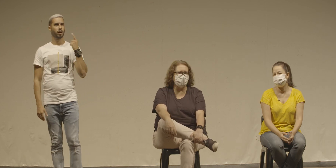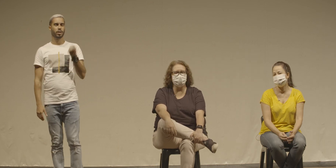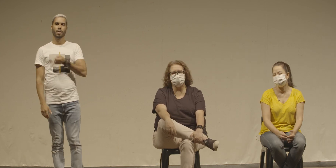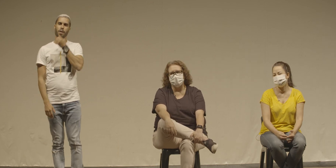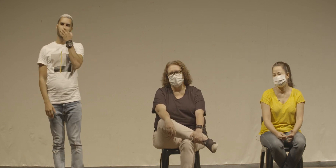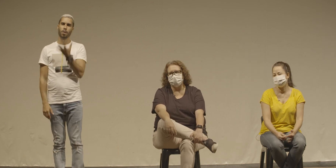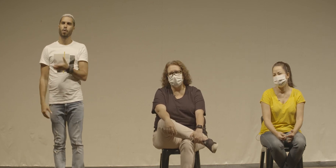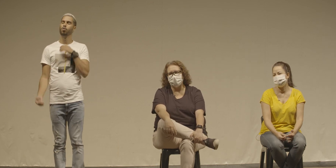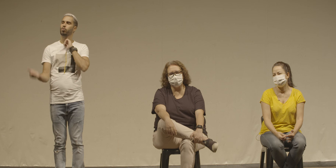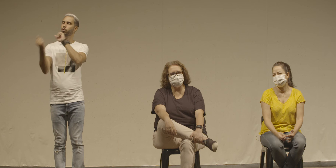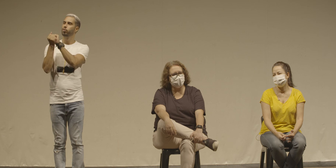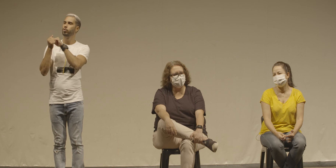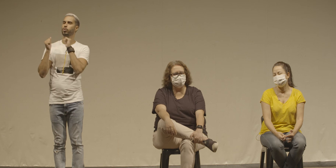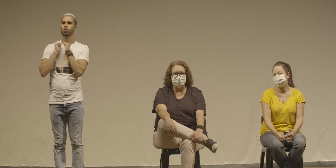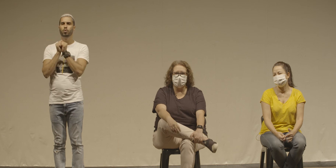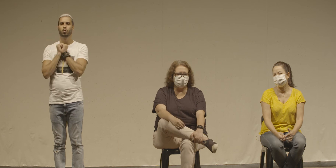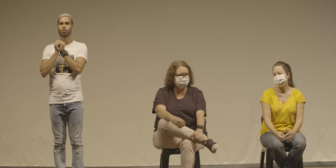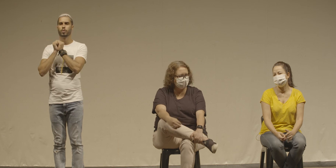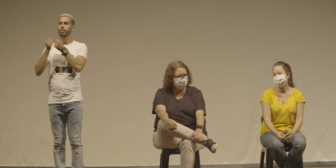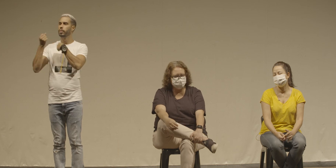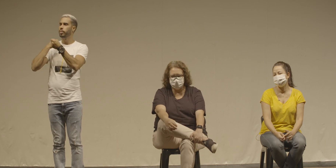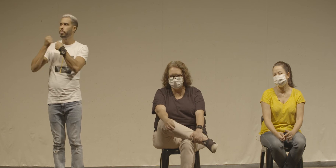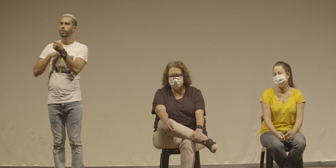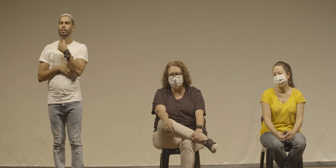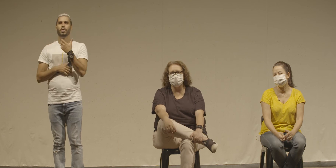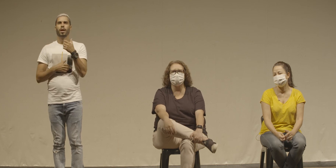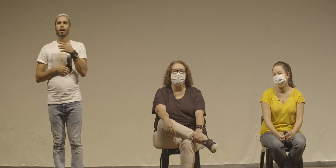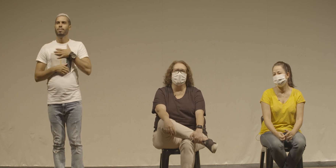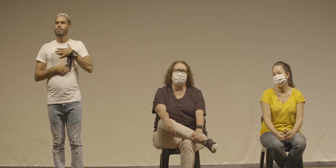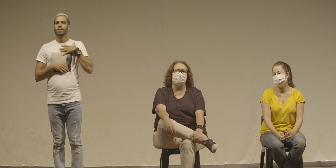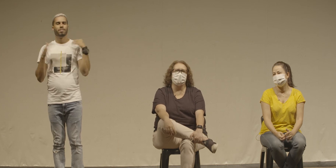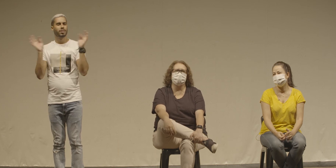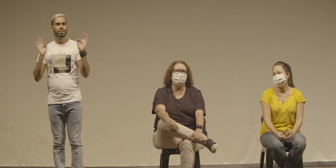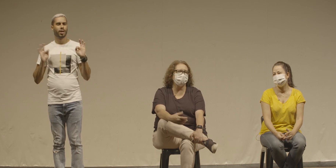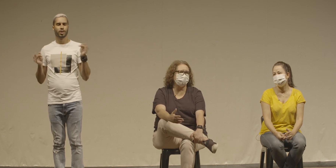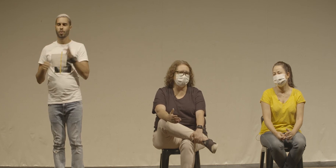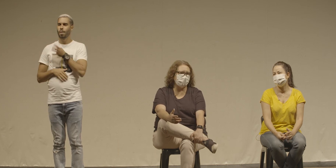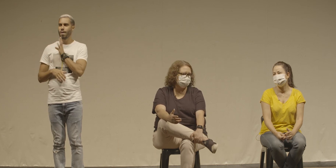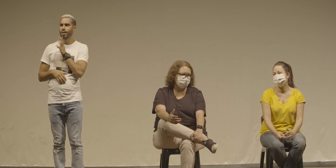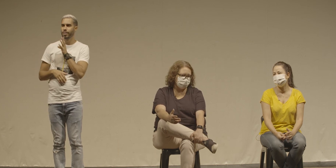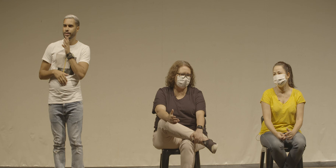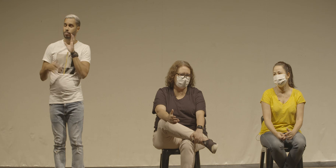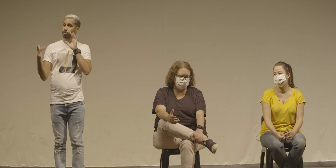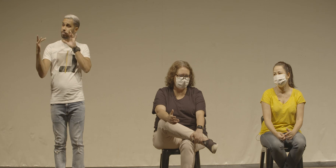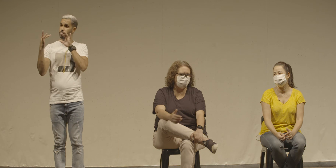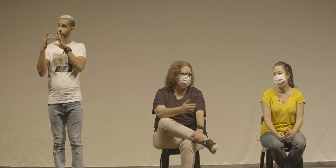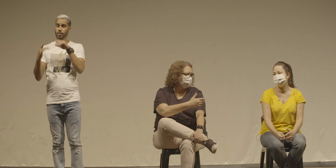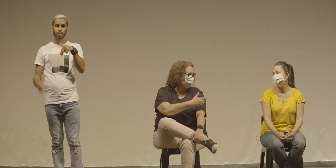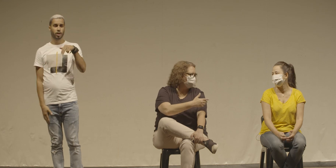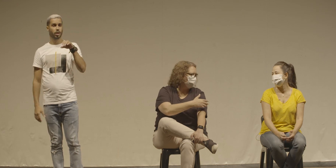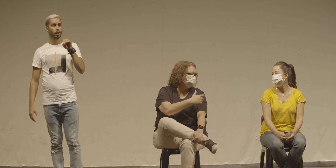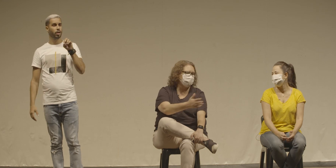uma delas, foi um prazer conhecer cada uma delas. Tivemos uma proximidade muito grande com a Norminha,